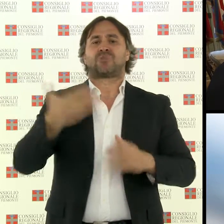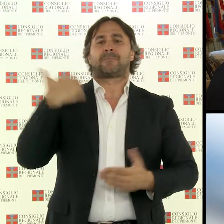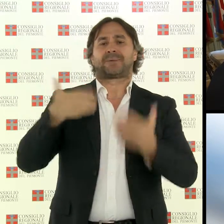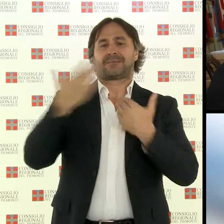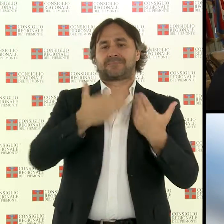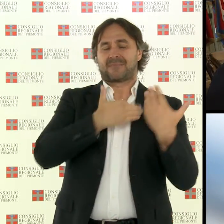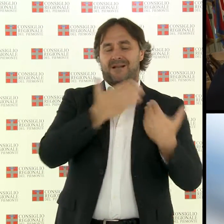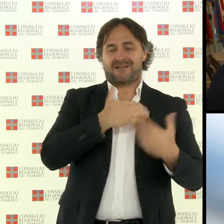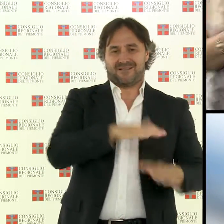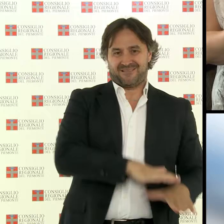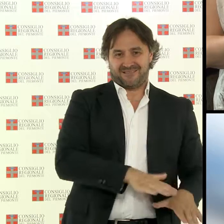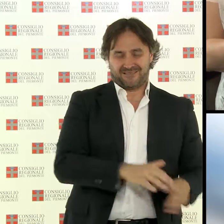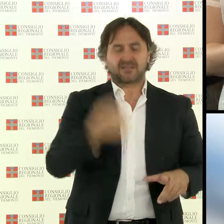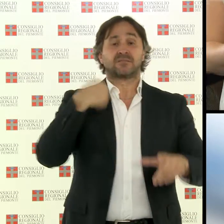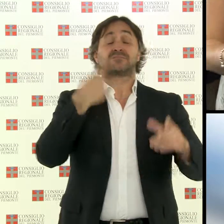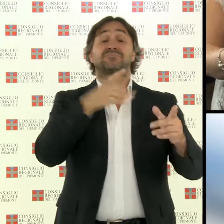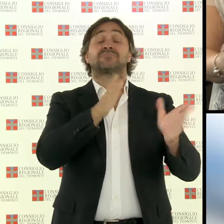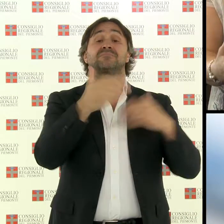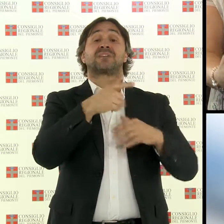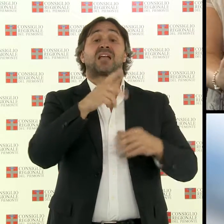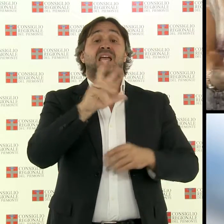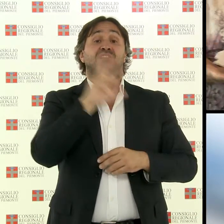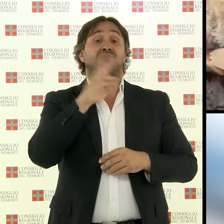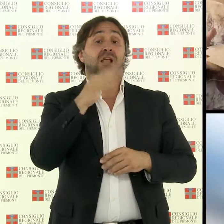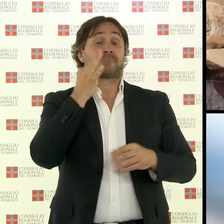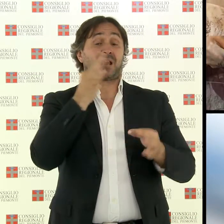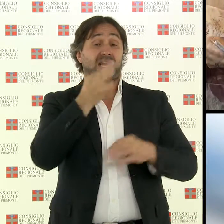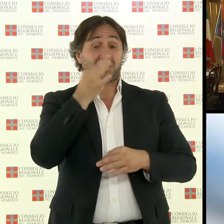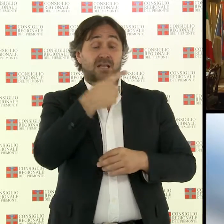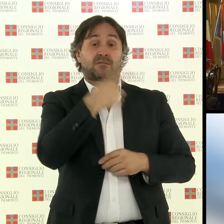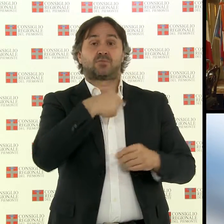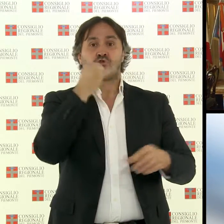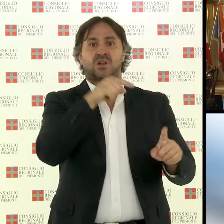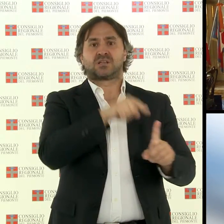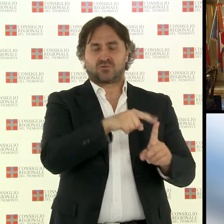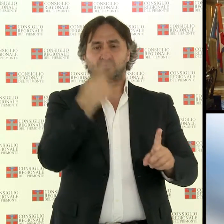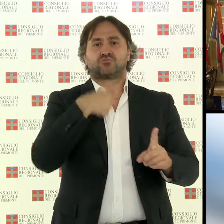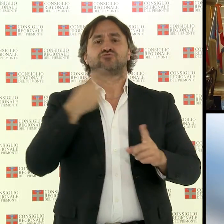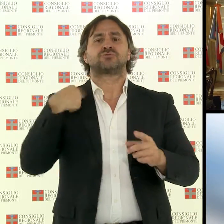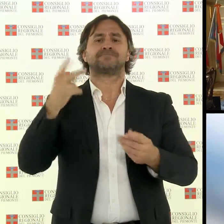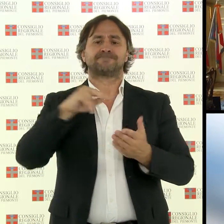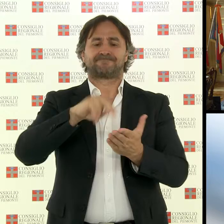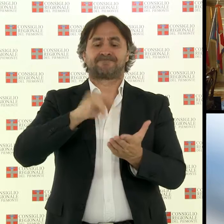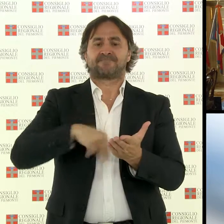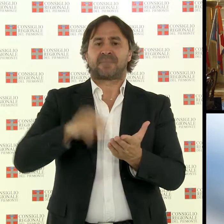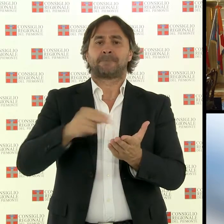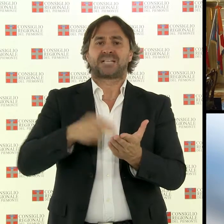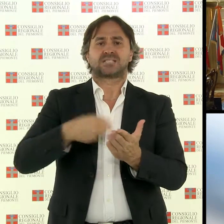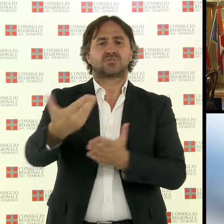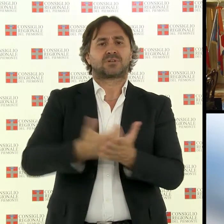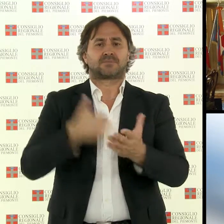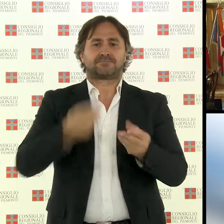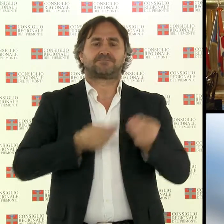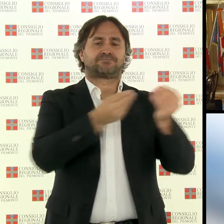pediatrici dell'ospedale infantile Regina Margherita di Torino, che il 13 luglio hanno consegnato una petizione al presidente del Consiglio